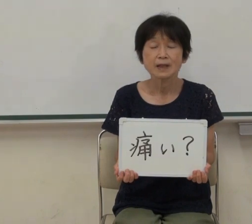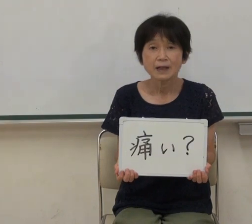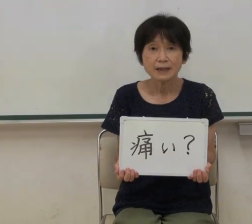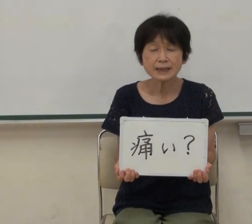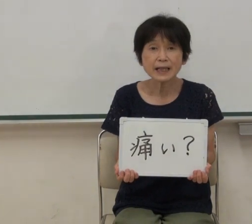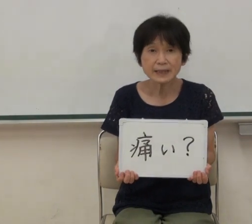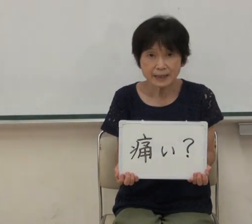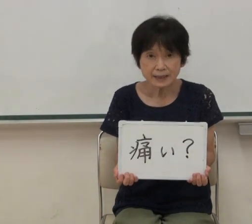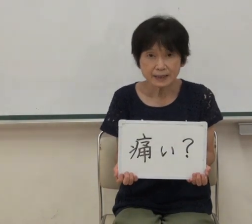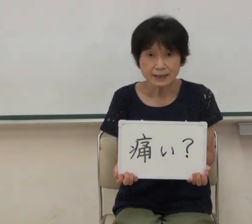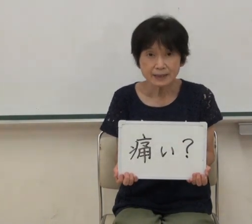痛い？